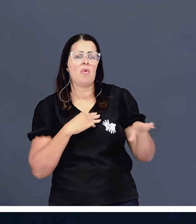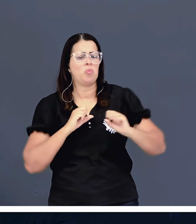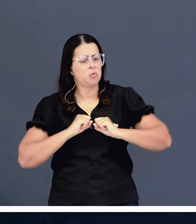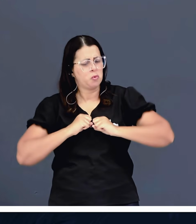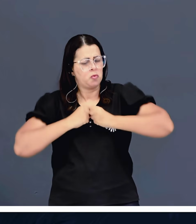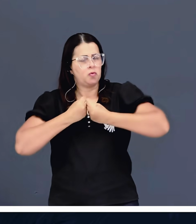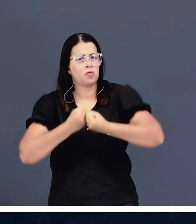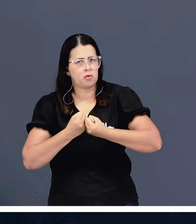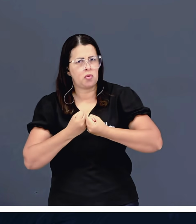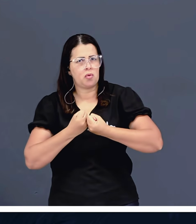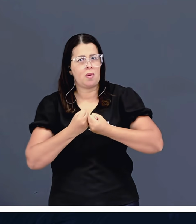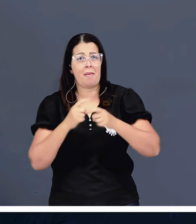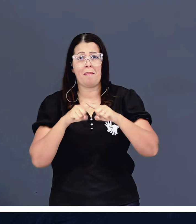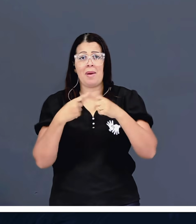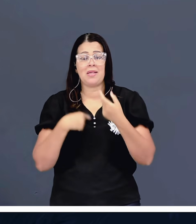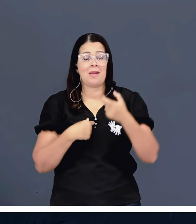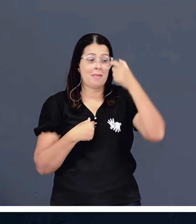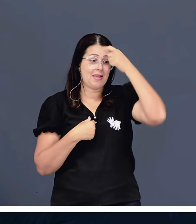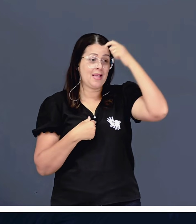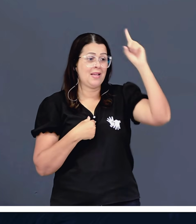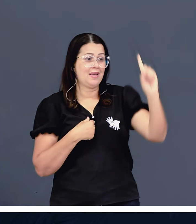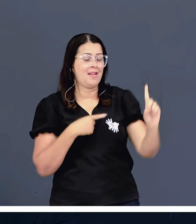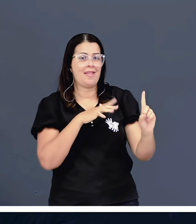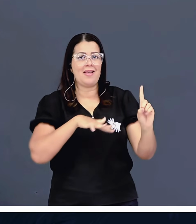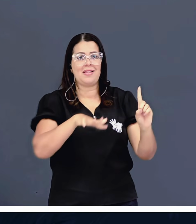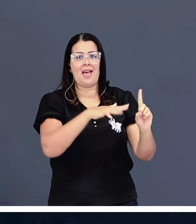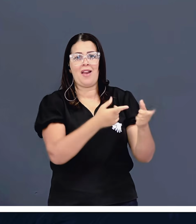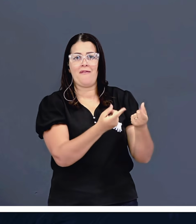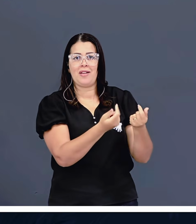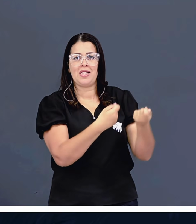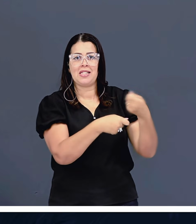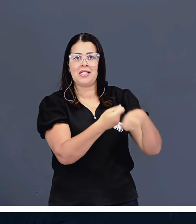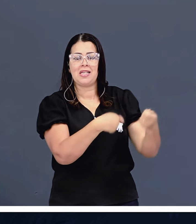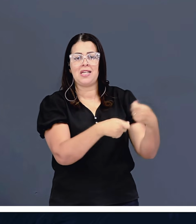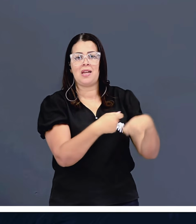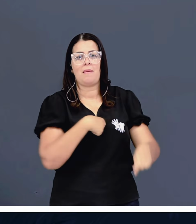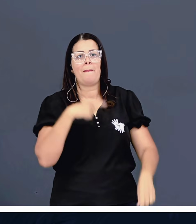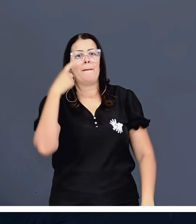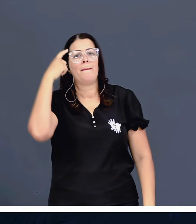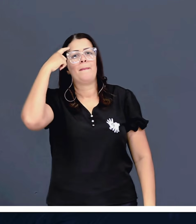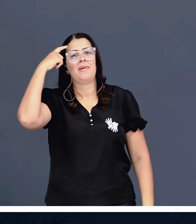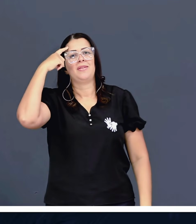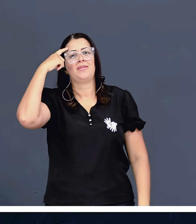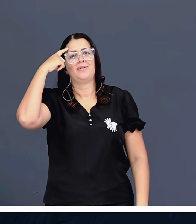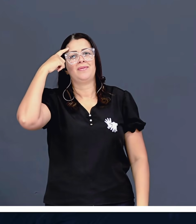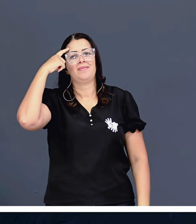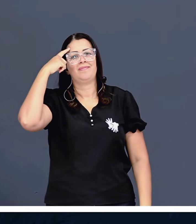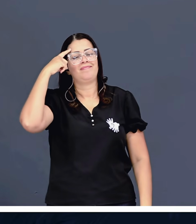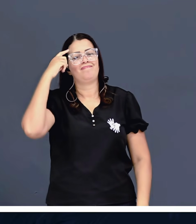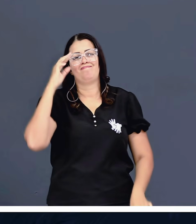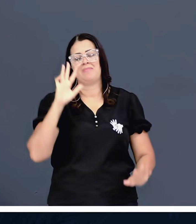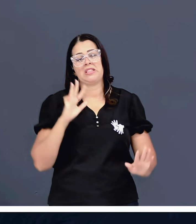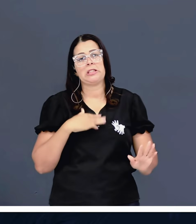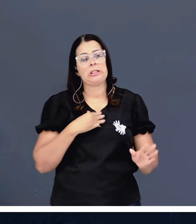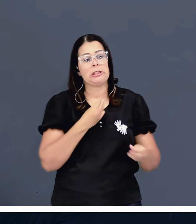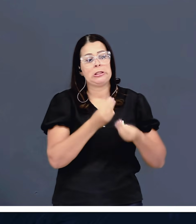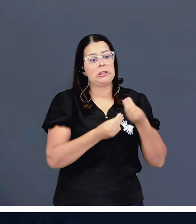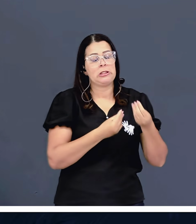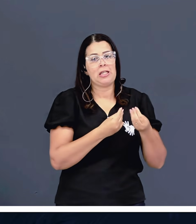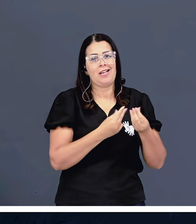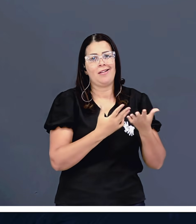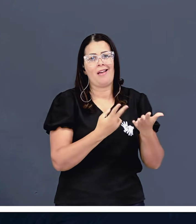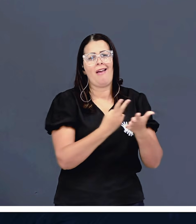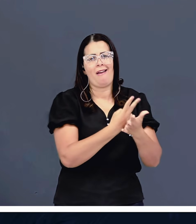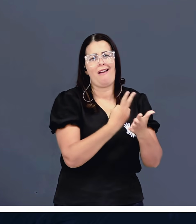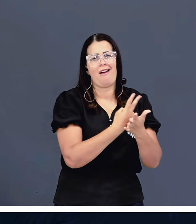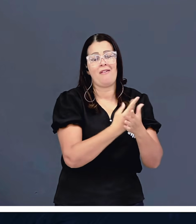melhor. Mas a mentalidade dele nessa área, penso, que não lhe dava, nem lhe conferia